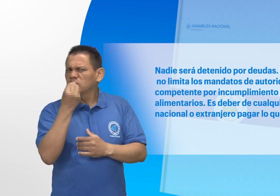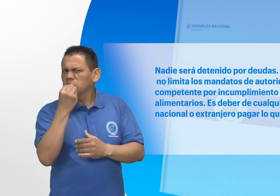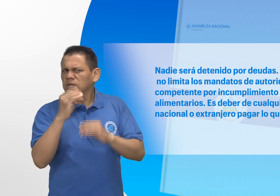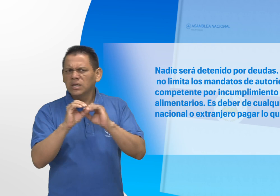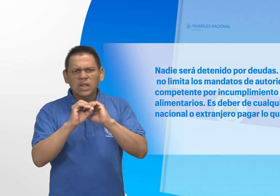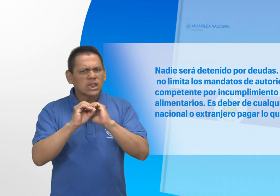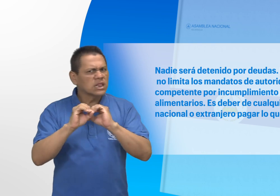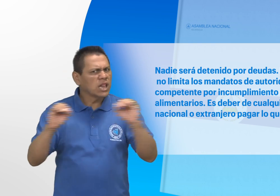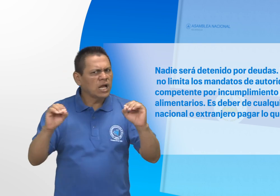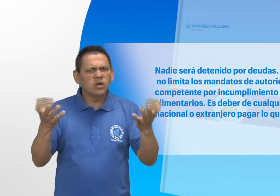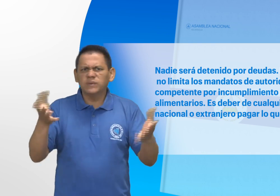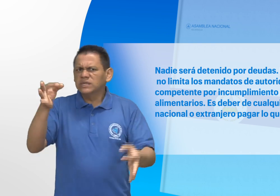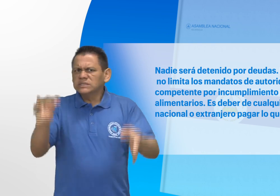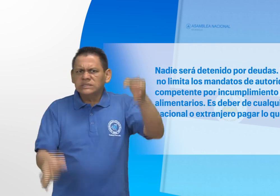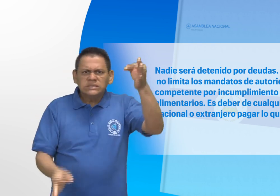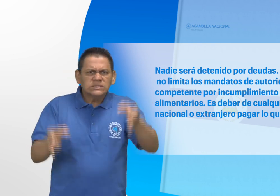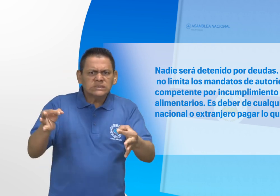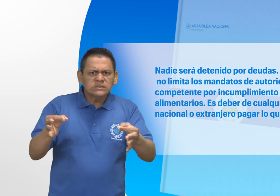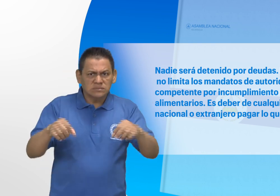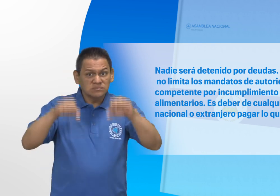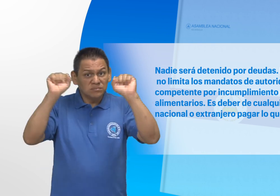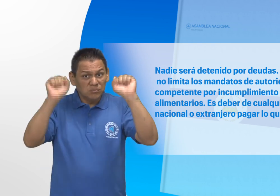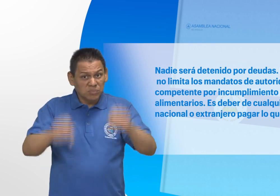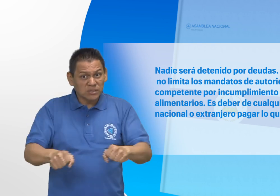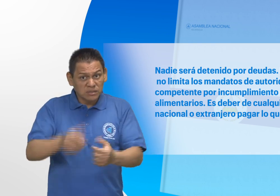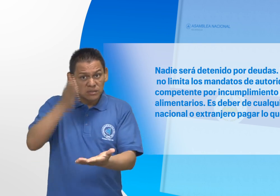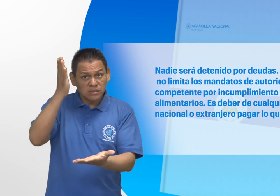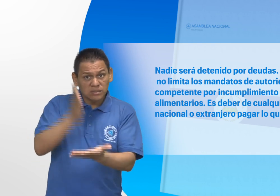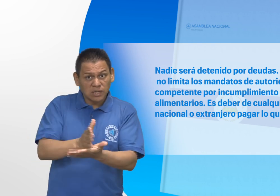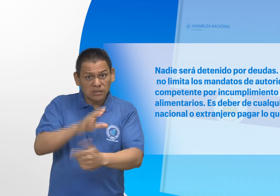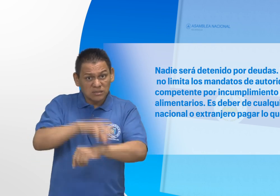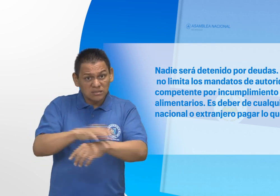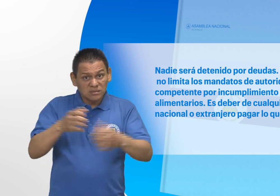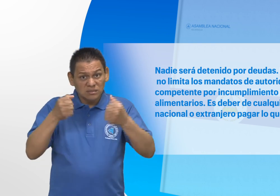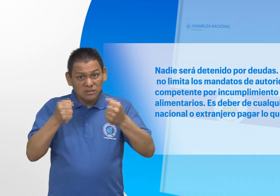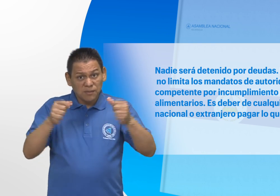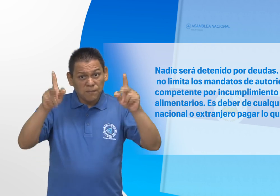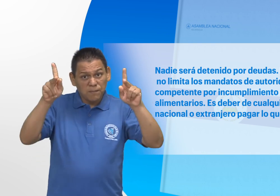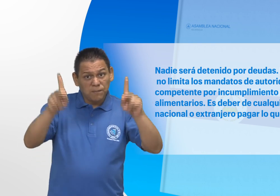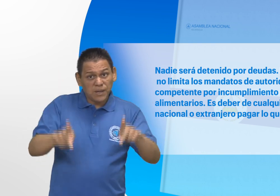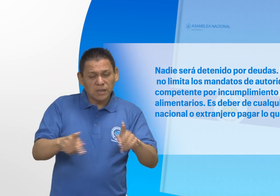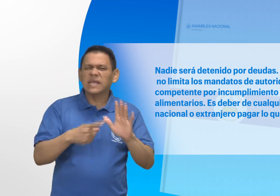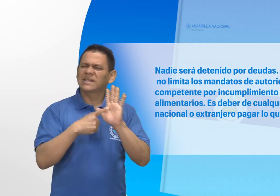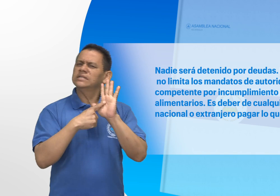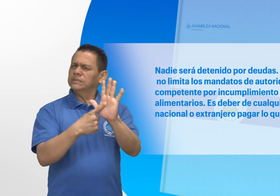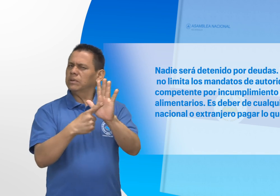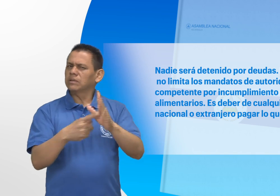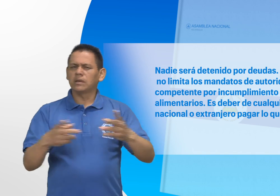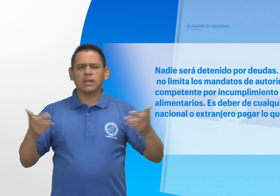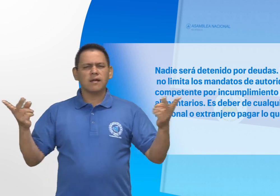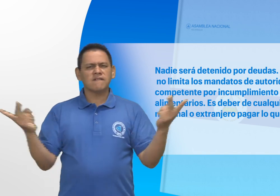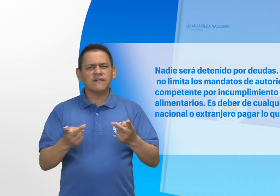judicial competente por incumplimiento de deberes alimentarios. Es deber de cualquier ciudadano